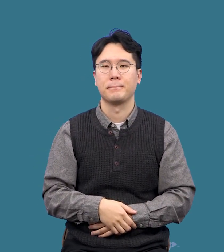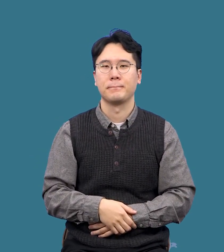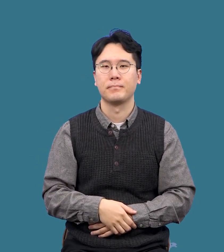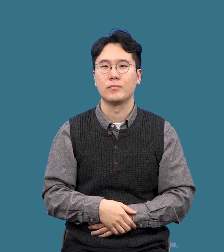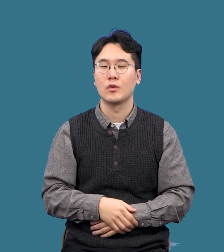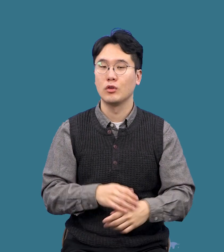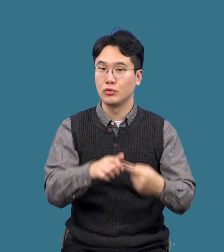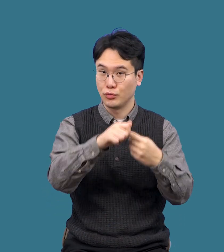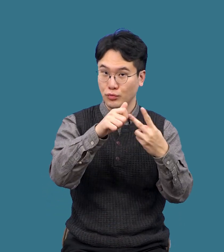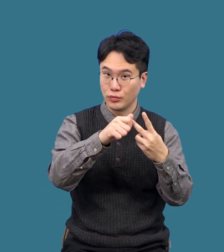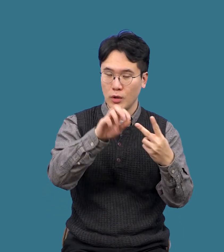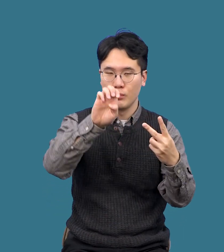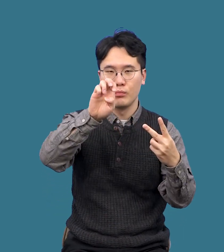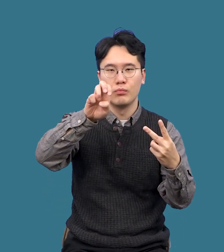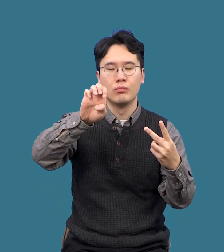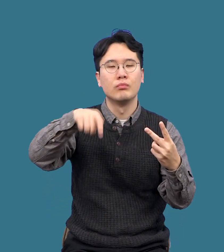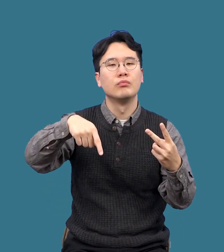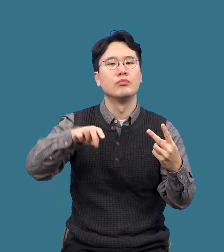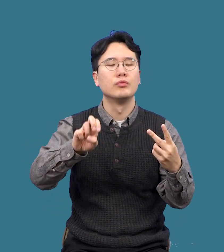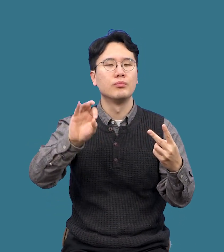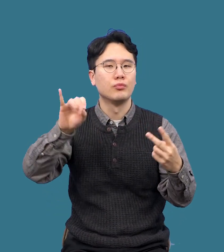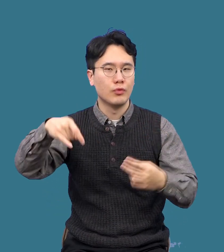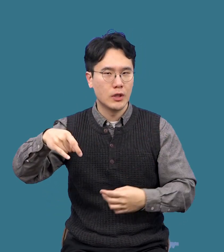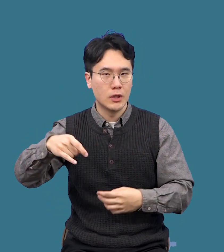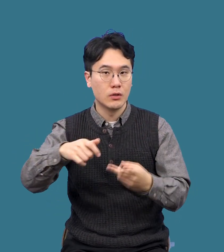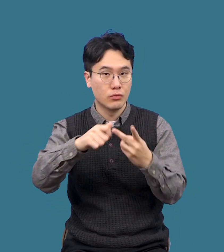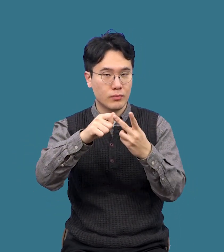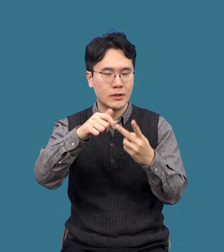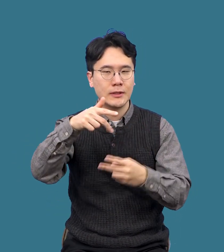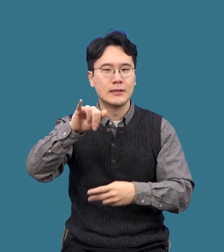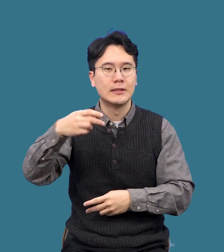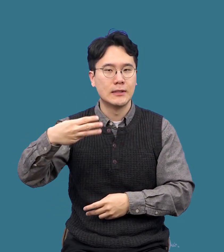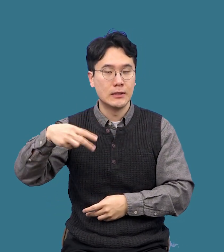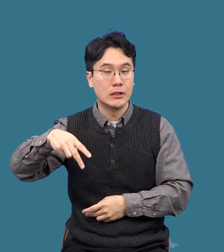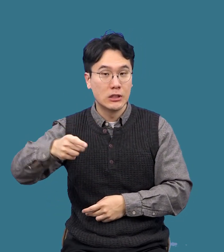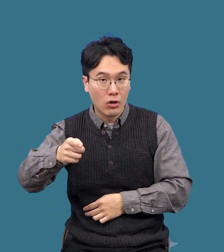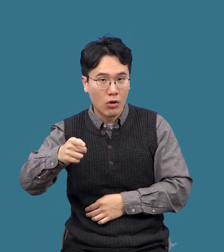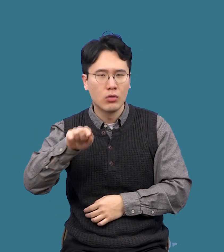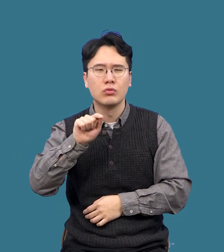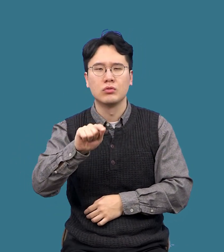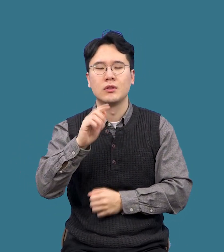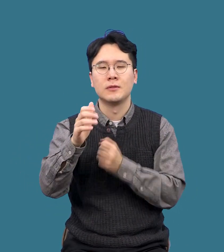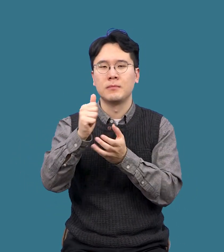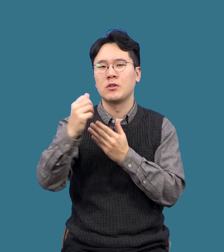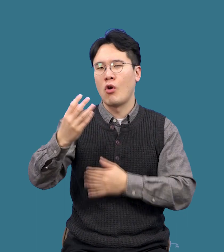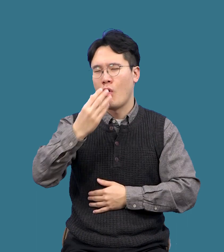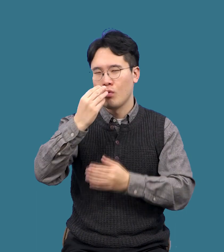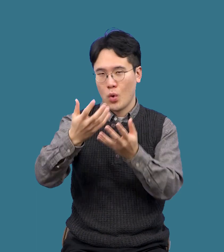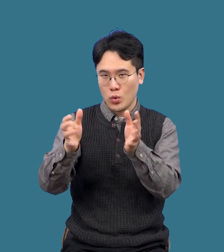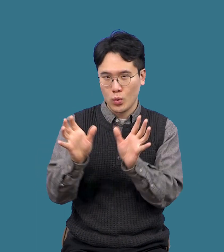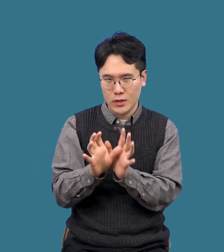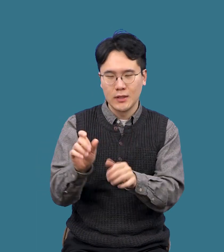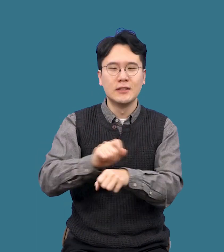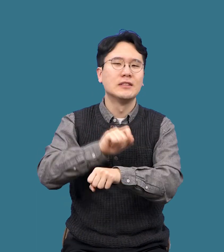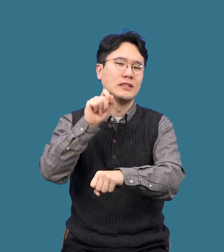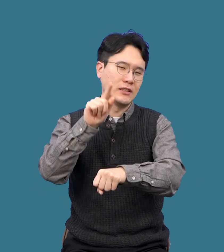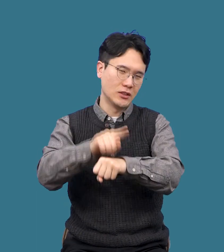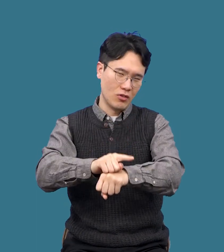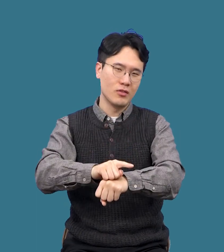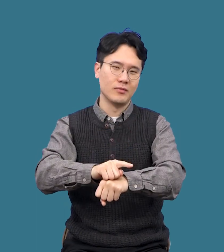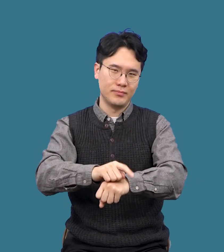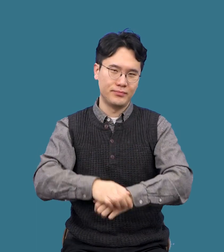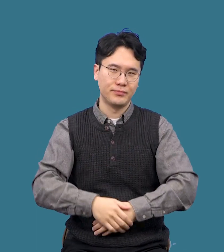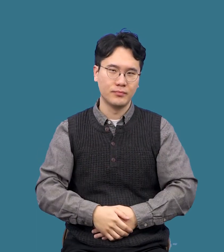질서는 하나님의 거룩한 공동체의 특성이 되어야 한다는 것입니다. 여기